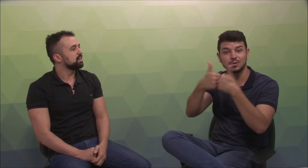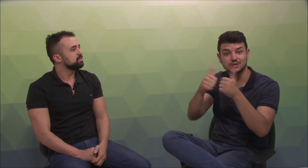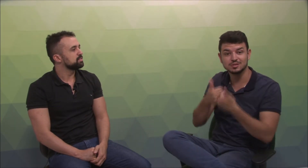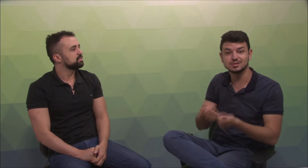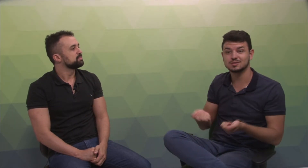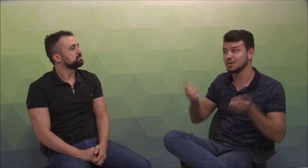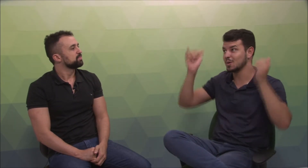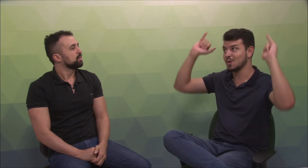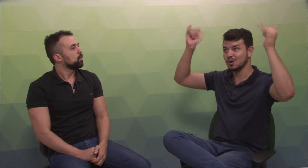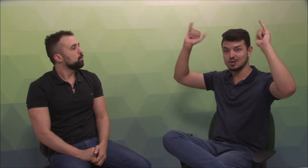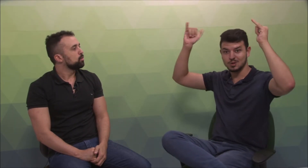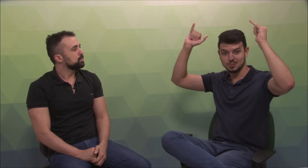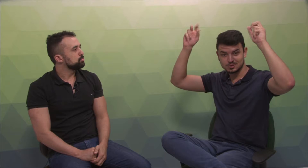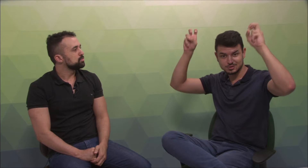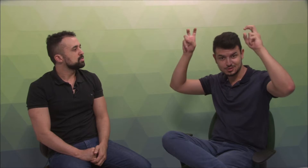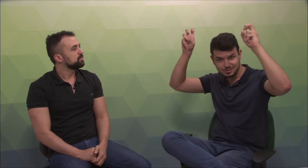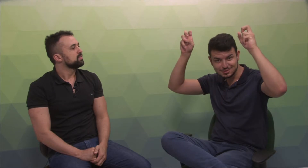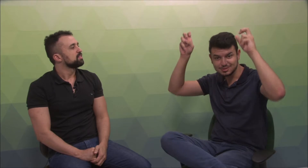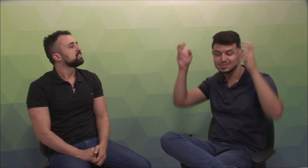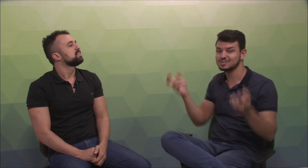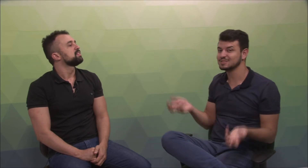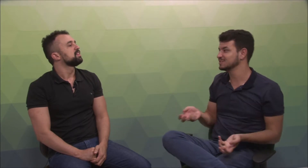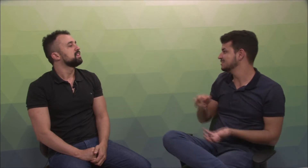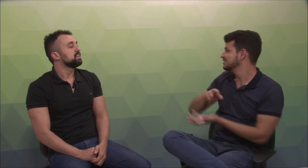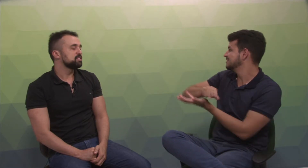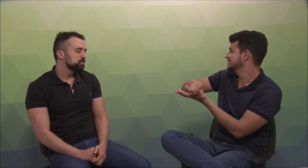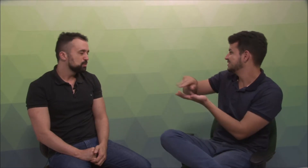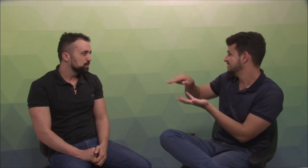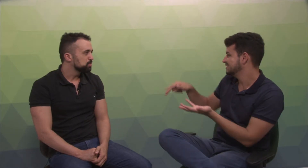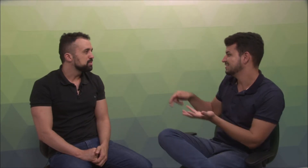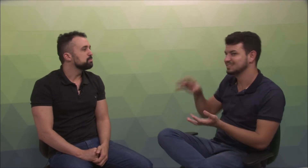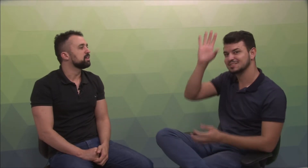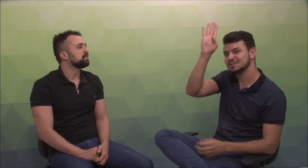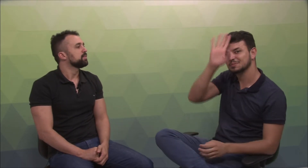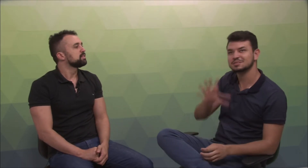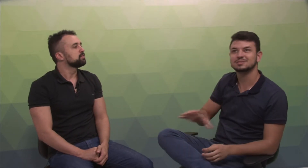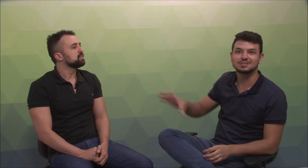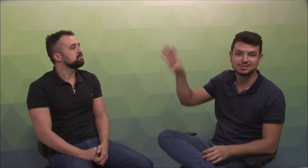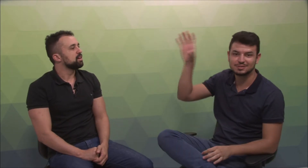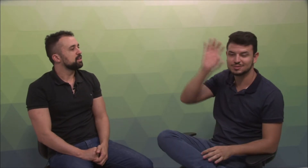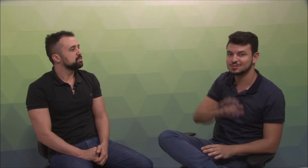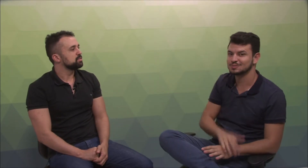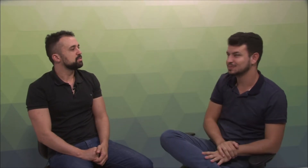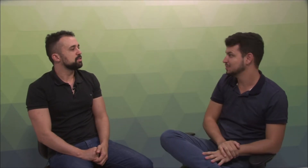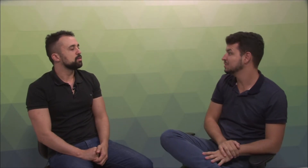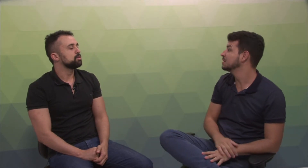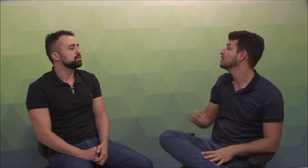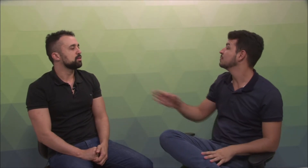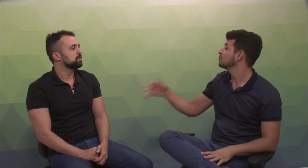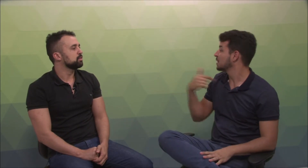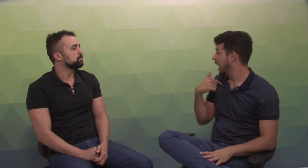vários. Ônibus, tem esse de ônibus também. Então tem vários sinônimos ao redor do